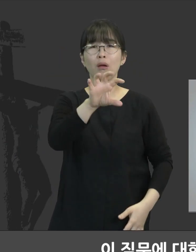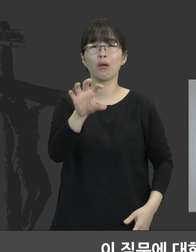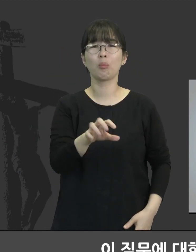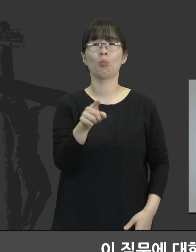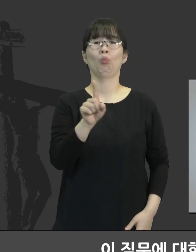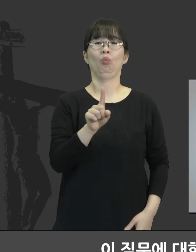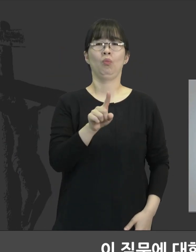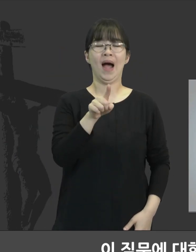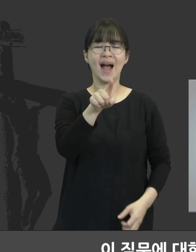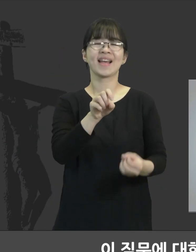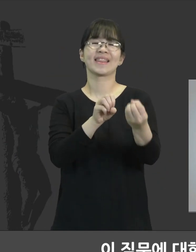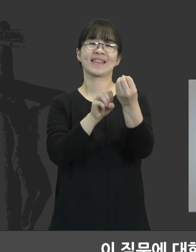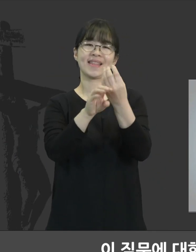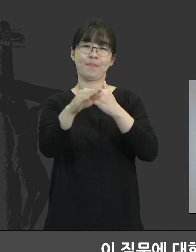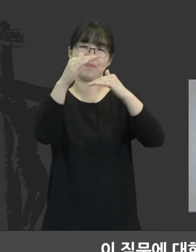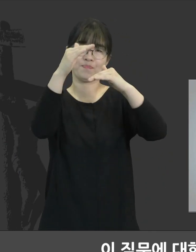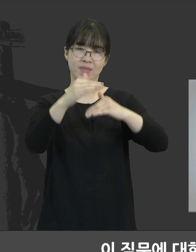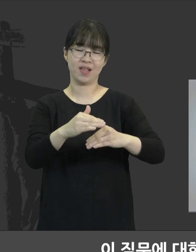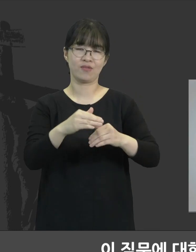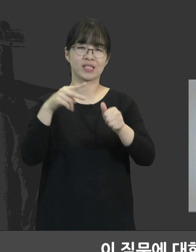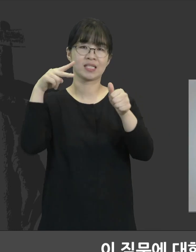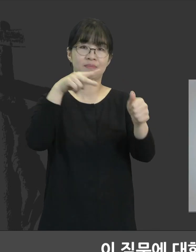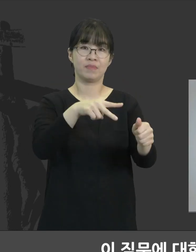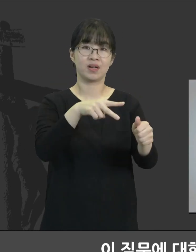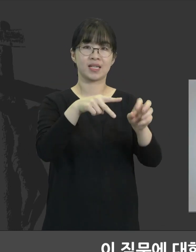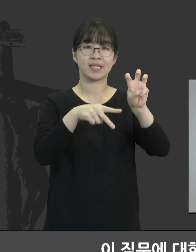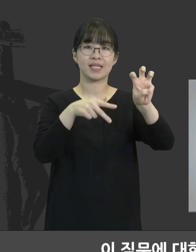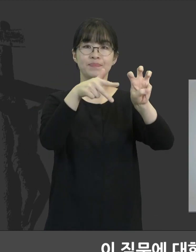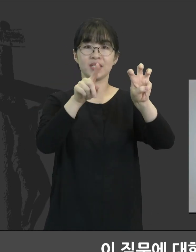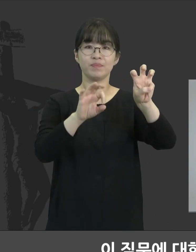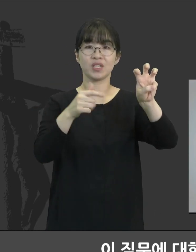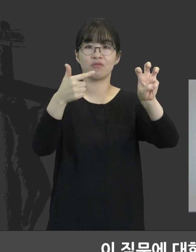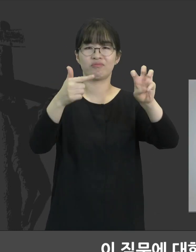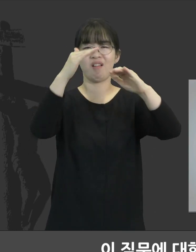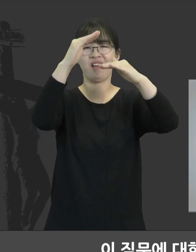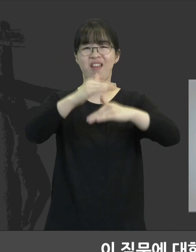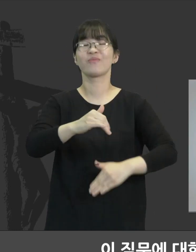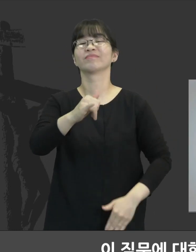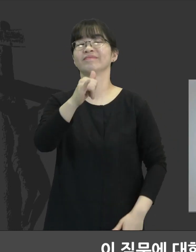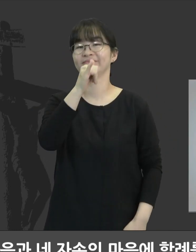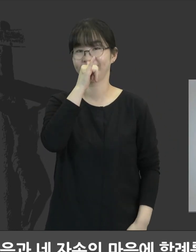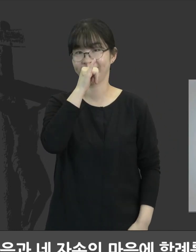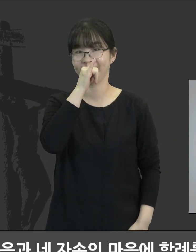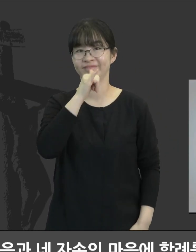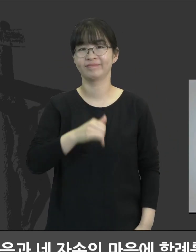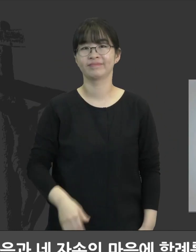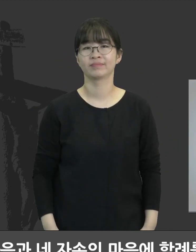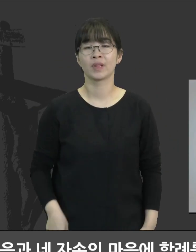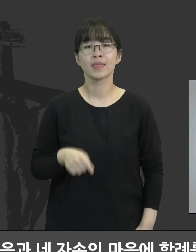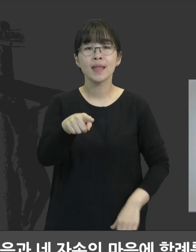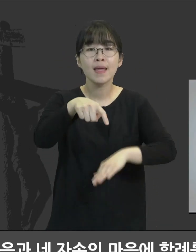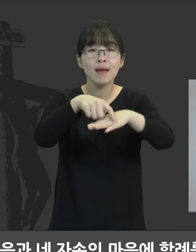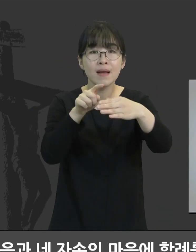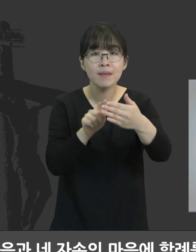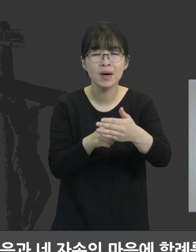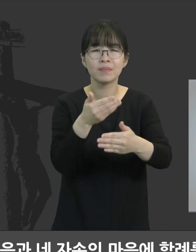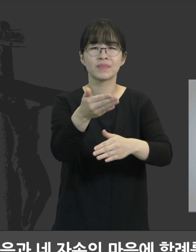대한 해답은 신명기 30장 6절에서 찾을 수 있습니다. 내 마음과 내 자손의 마음에